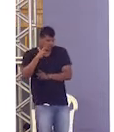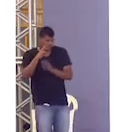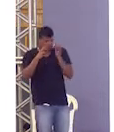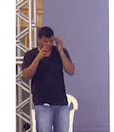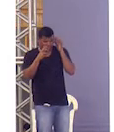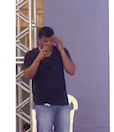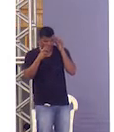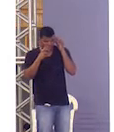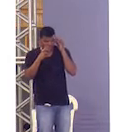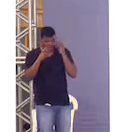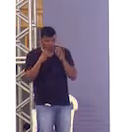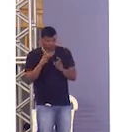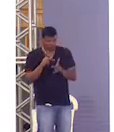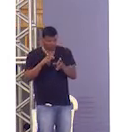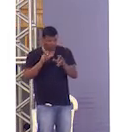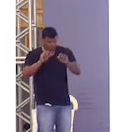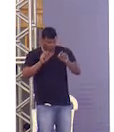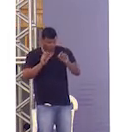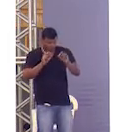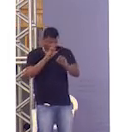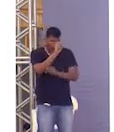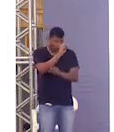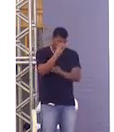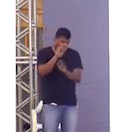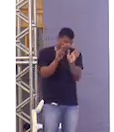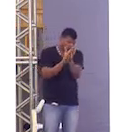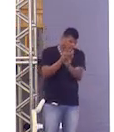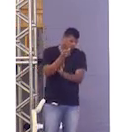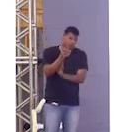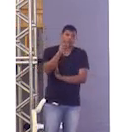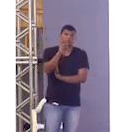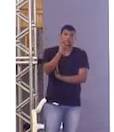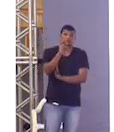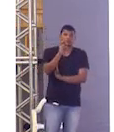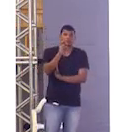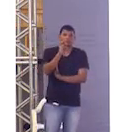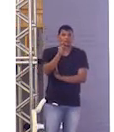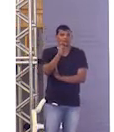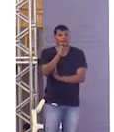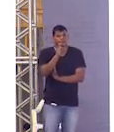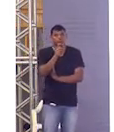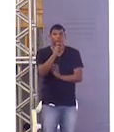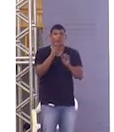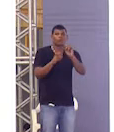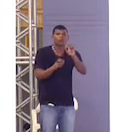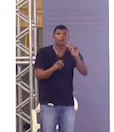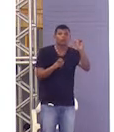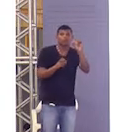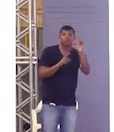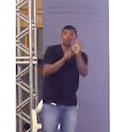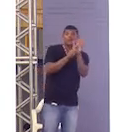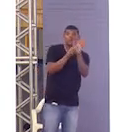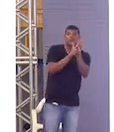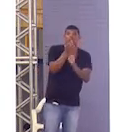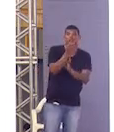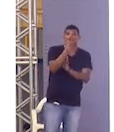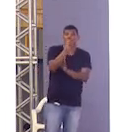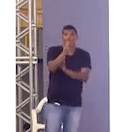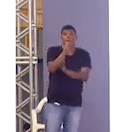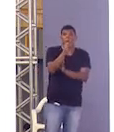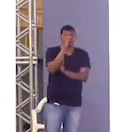eu adicionei 15 unidades ao subtraendo. Ali dá 80 e aqui dá